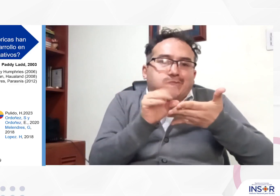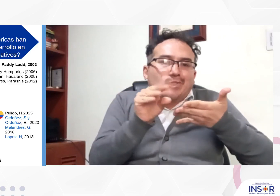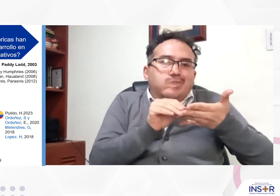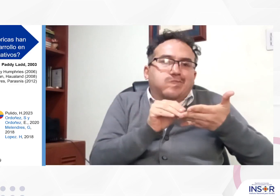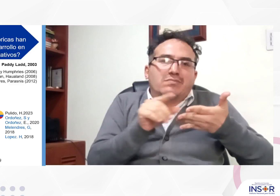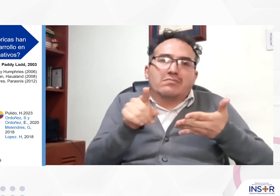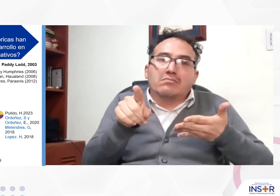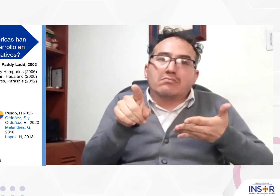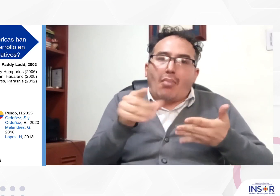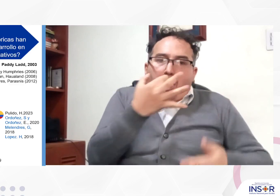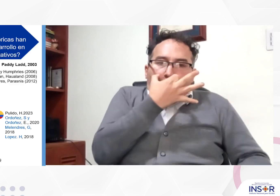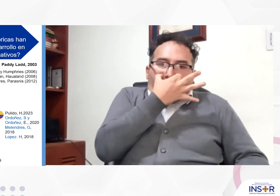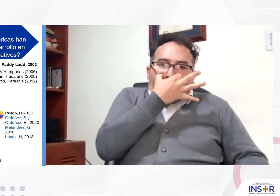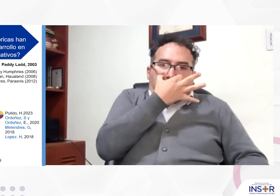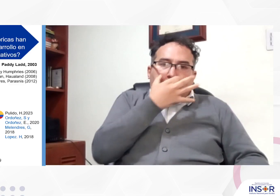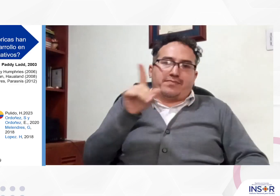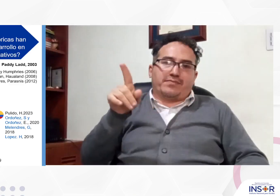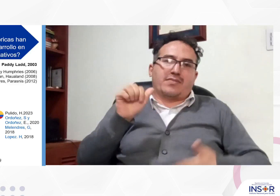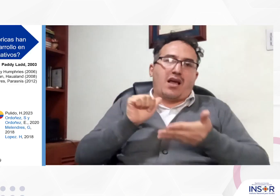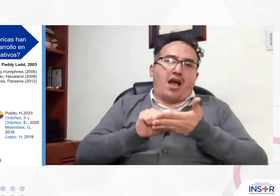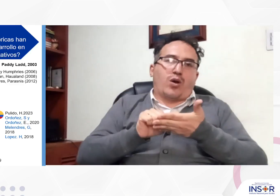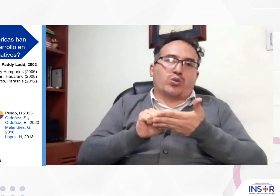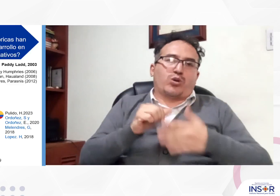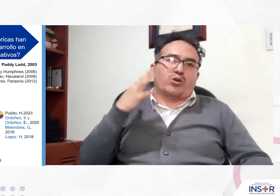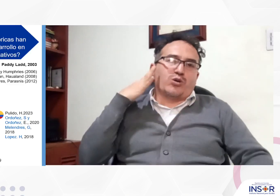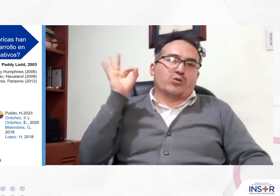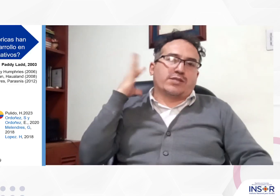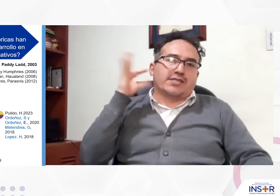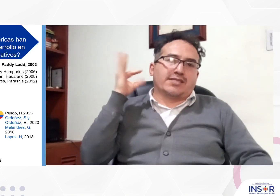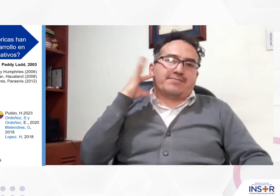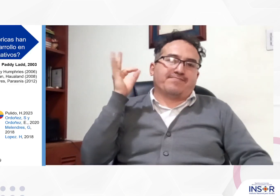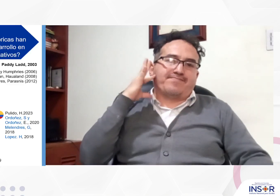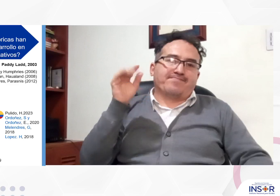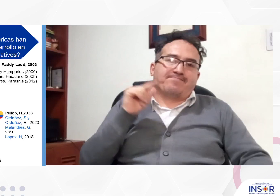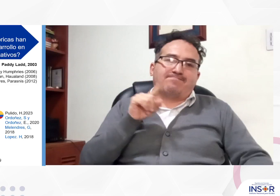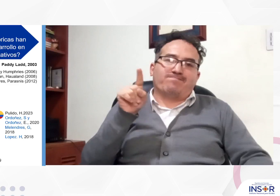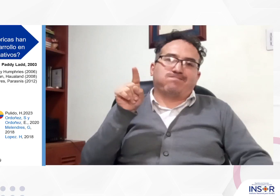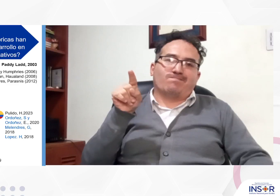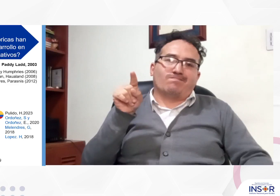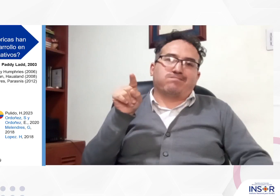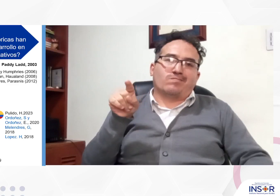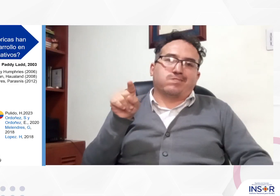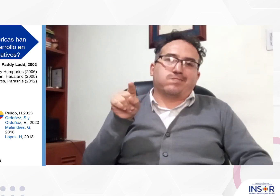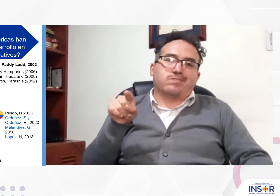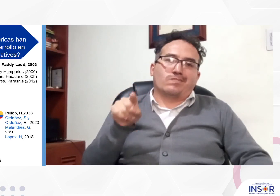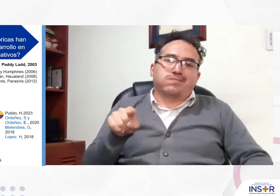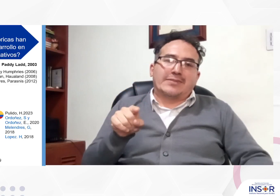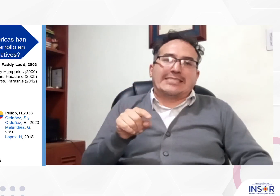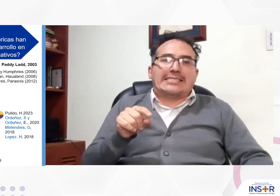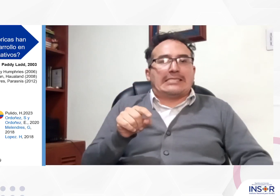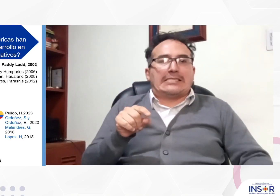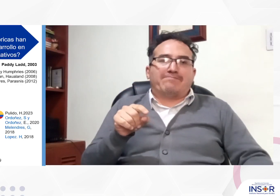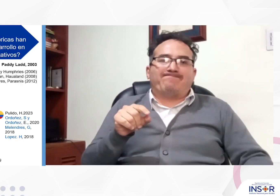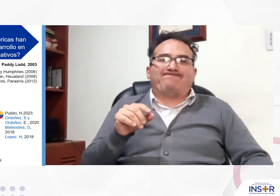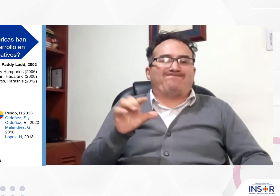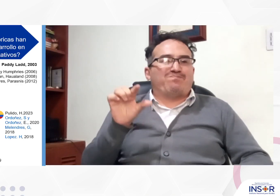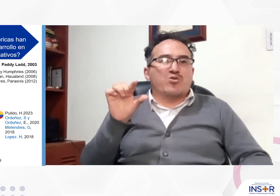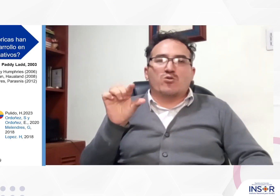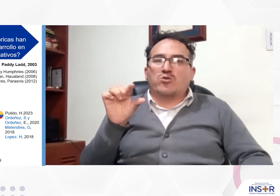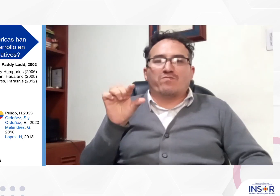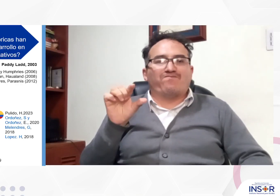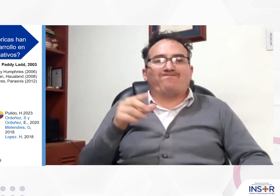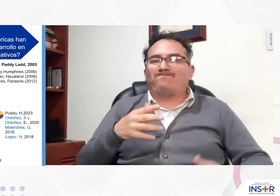en el español. Entonces yo lo que hice fue aprovechar que pues la mayoría son